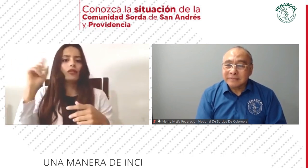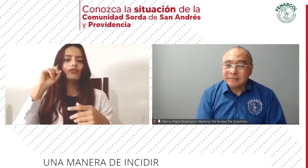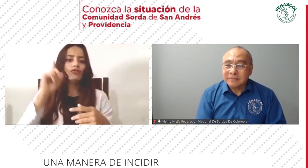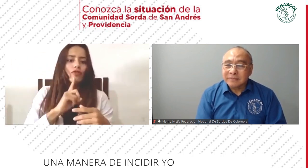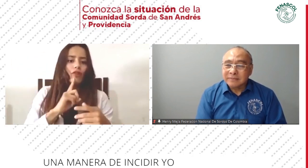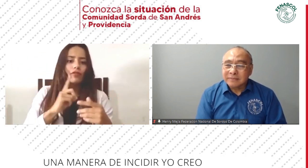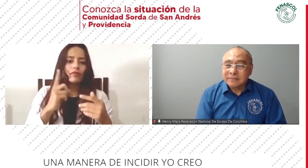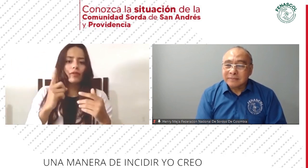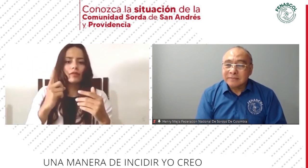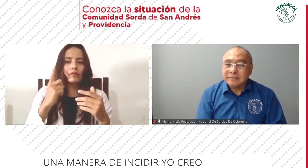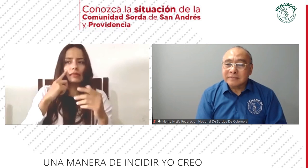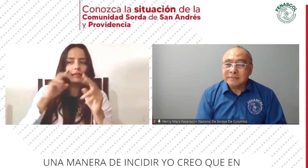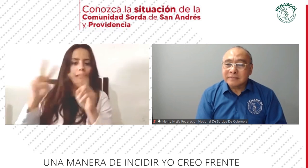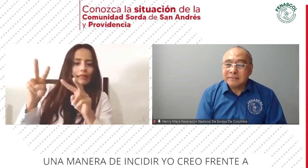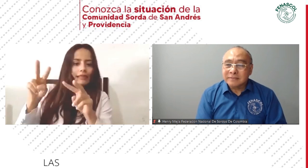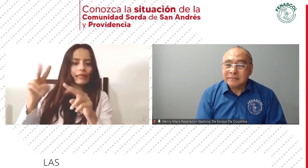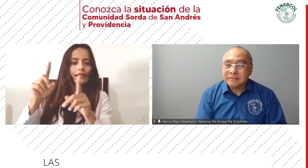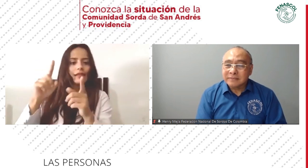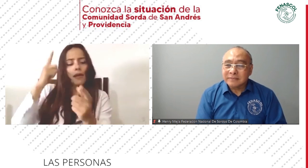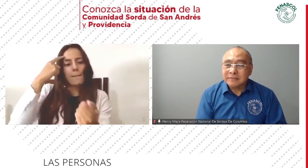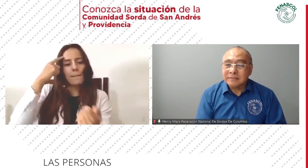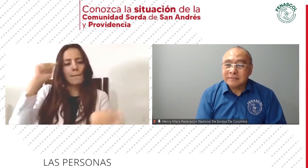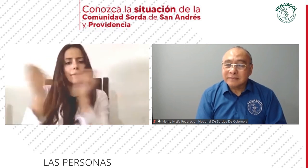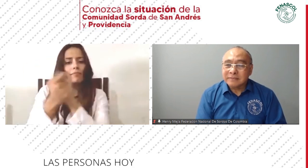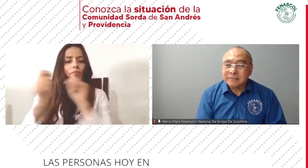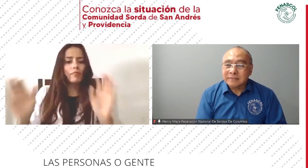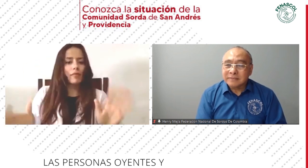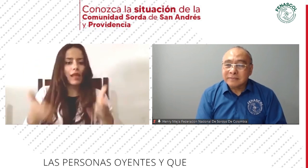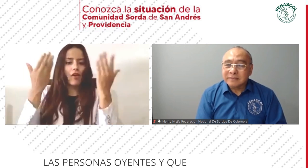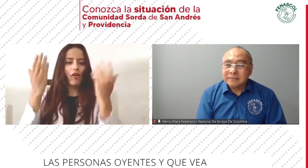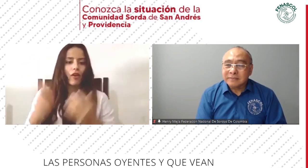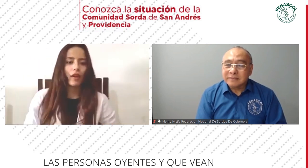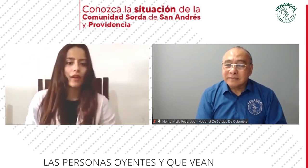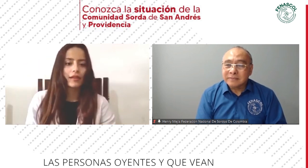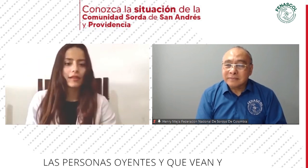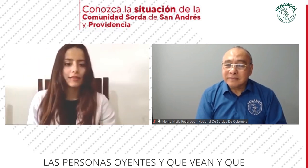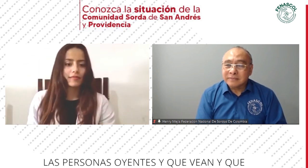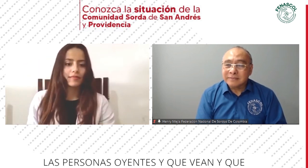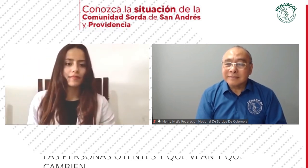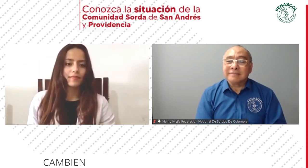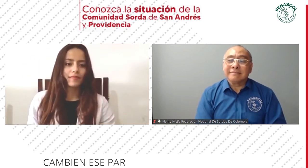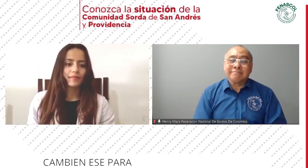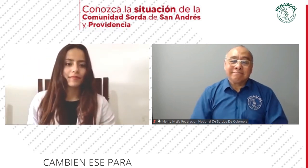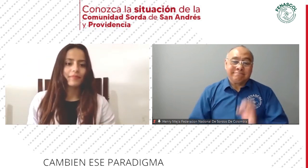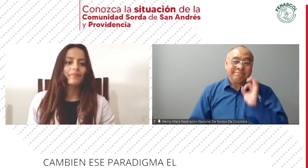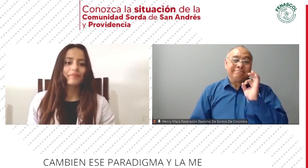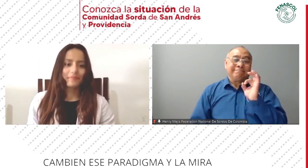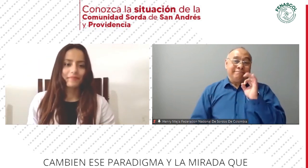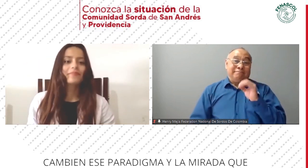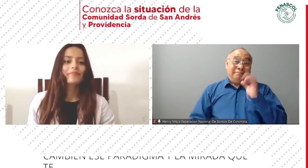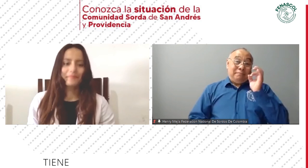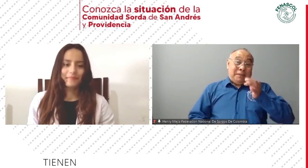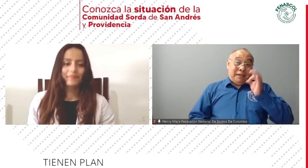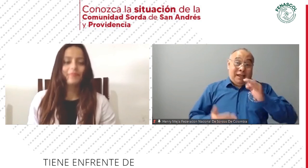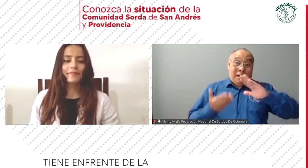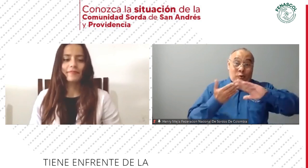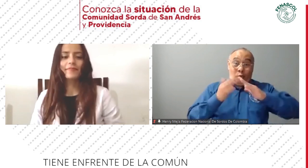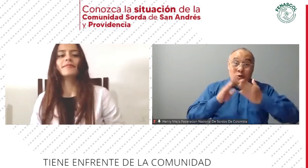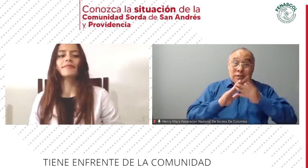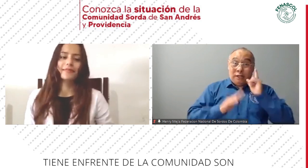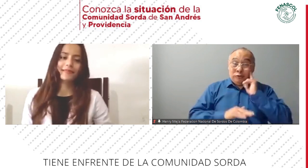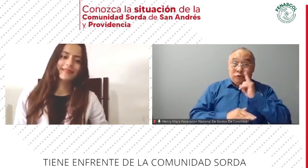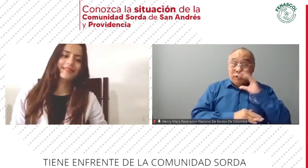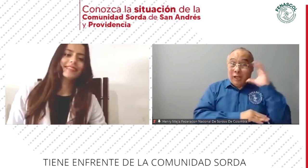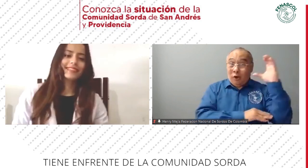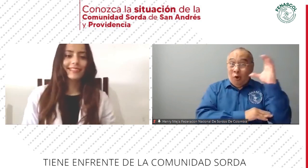incidir yo creo frente a las personas oyentes y que vean y que cambien ese paradigma y la mirada que tienen frente a la comunidad